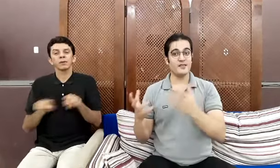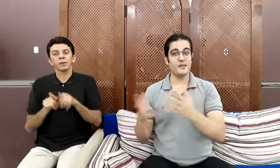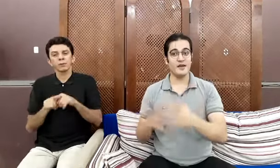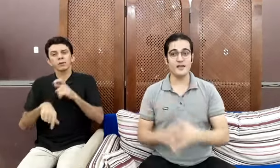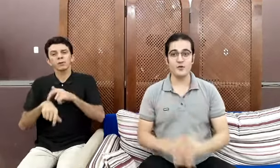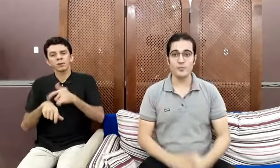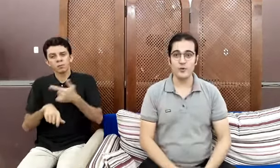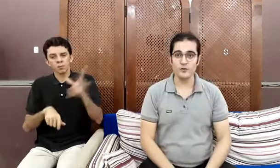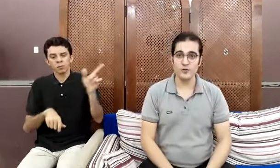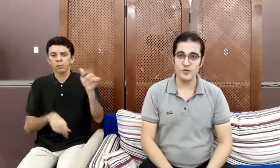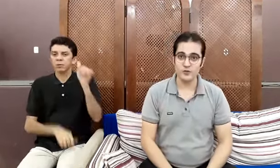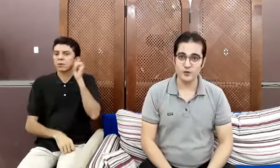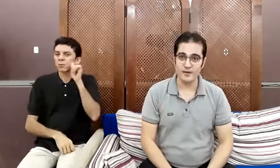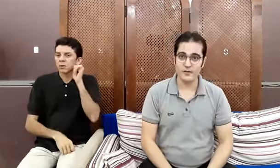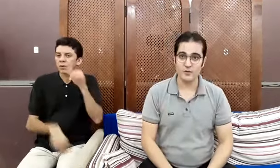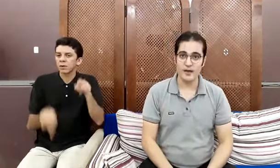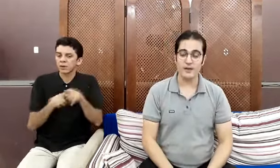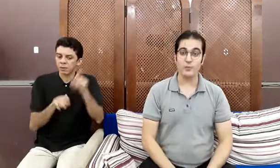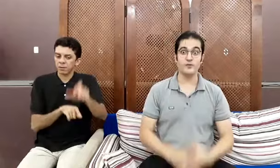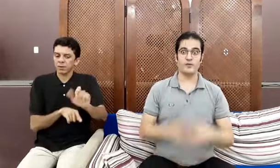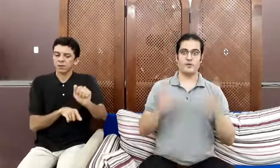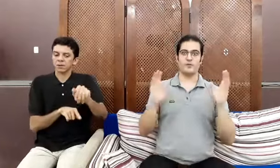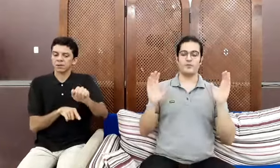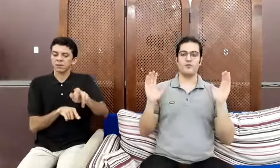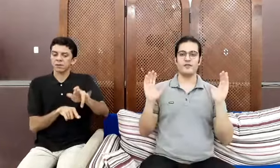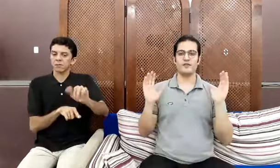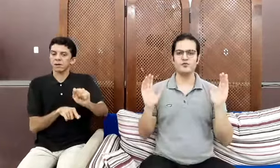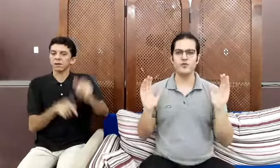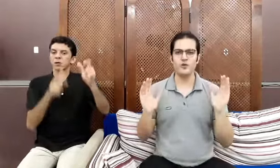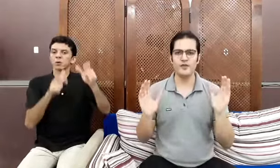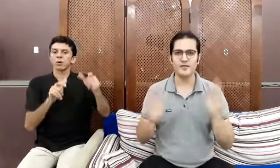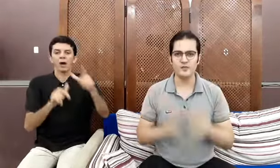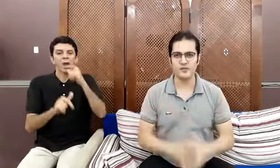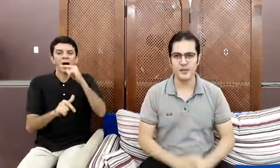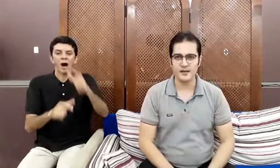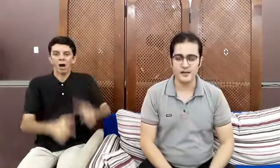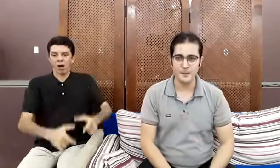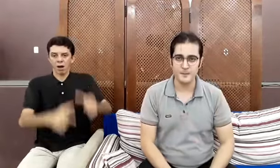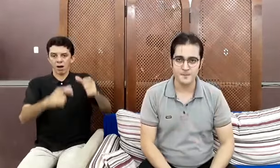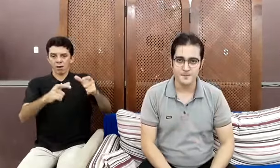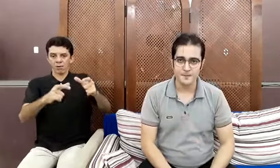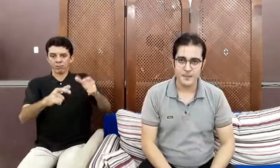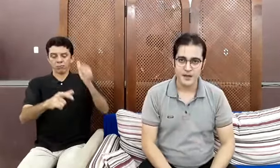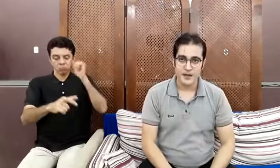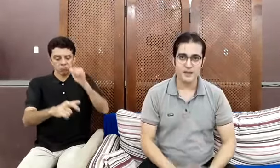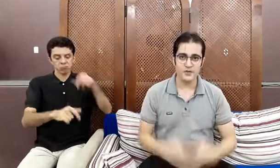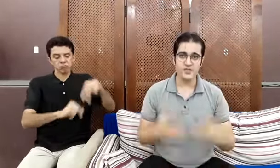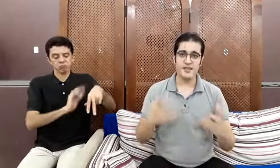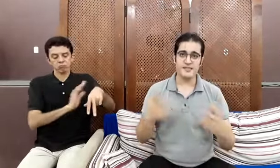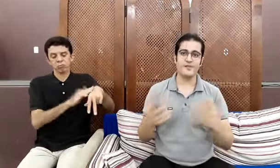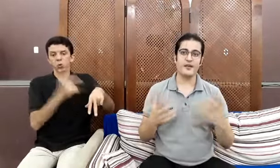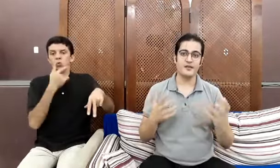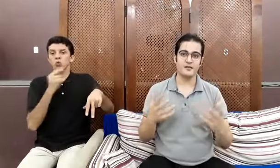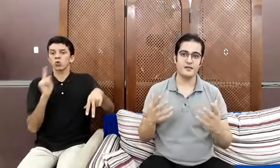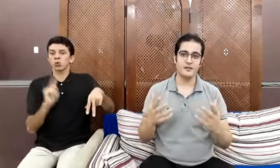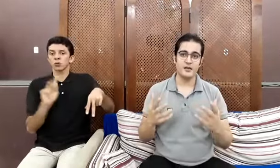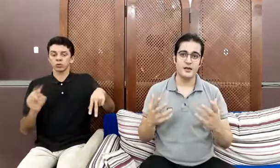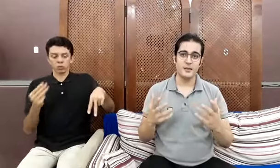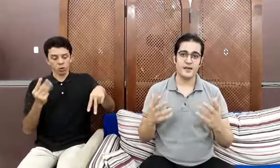mulher samaritana no poço, que Jesus conversa com ela, e o povo diz: conversando, um judeu conversando com o samaritano. Então existia essa